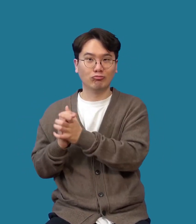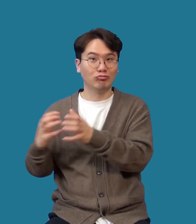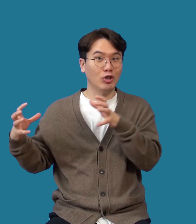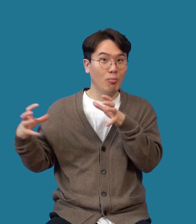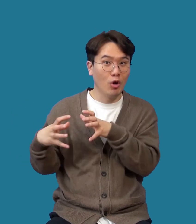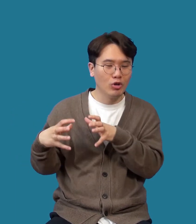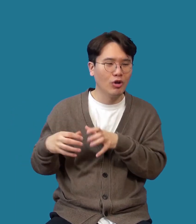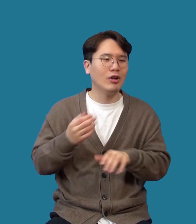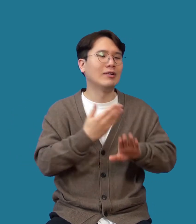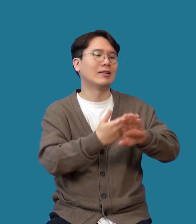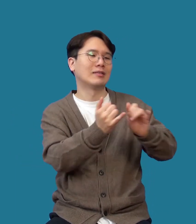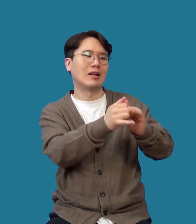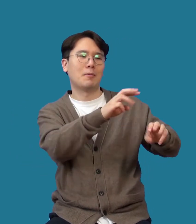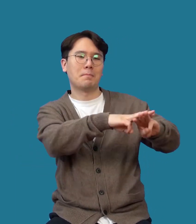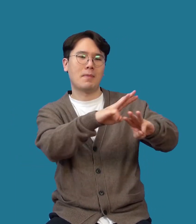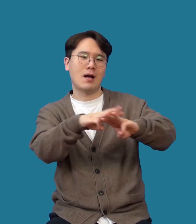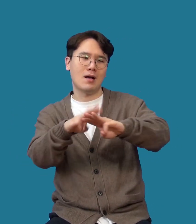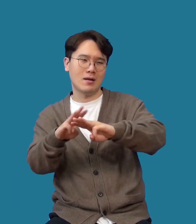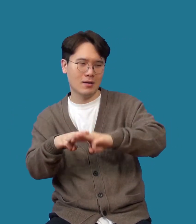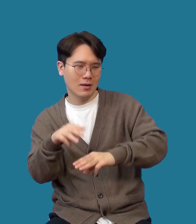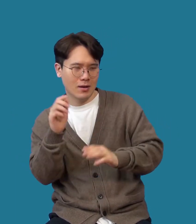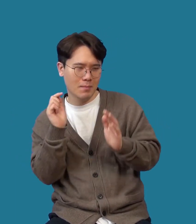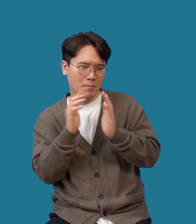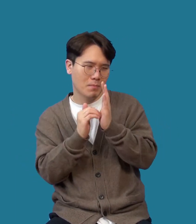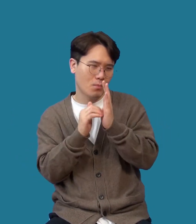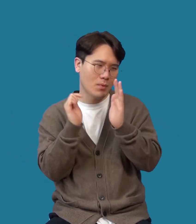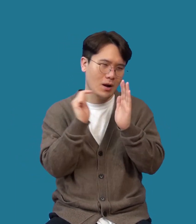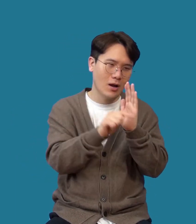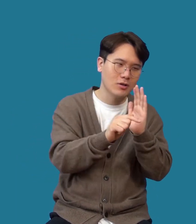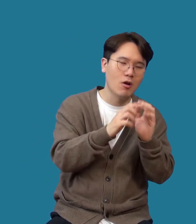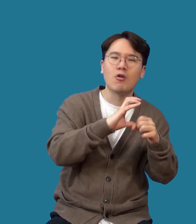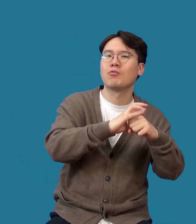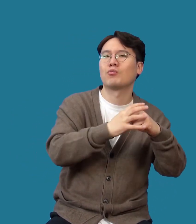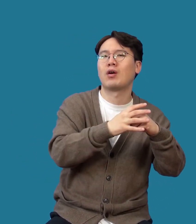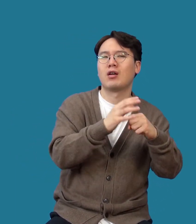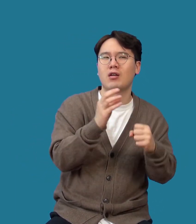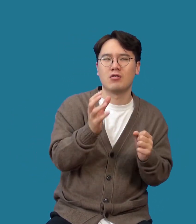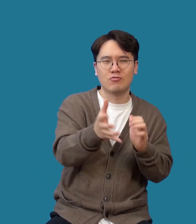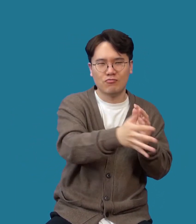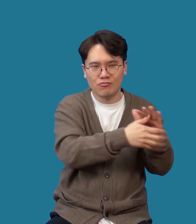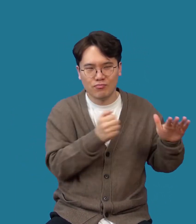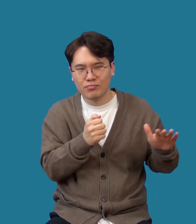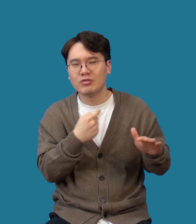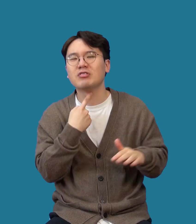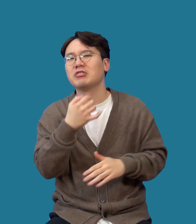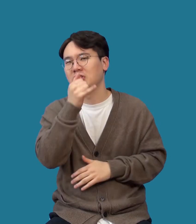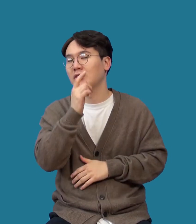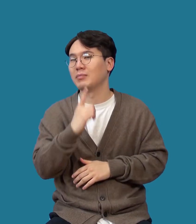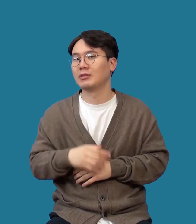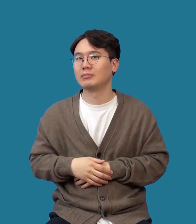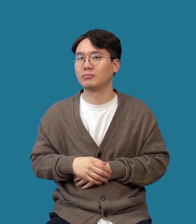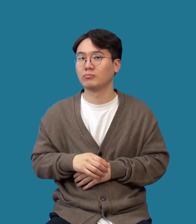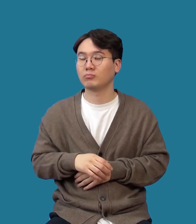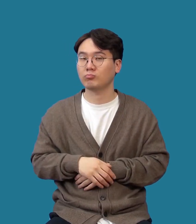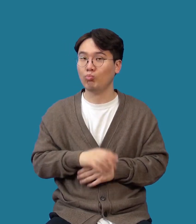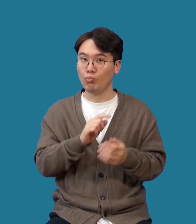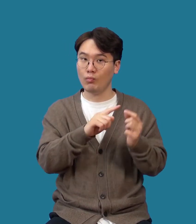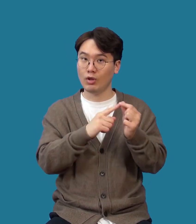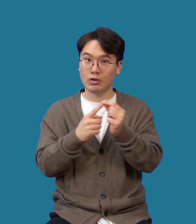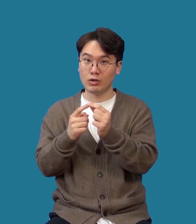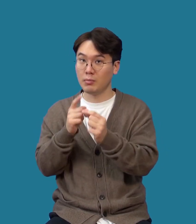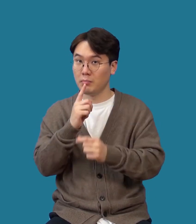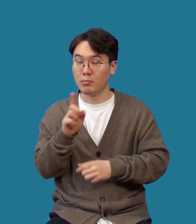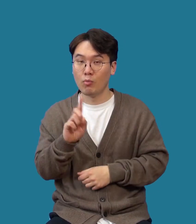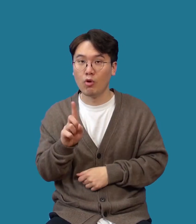짓을 했는지 그가 이렇게 말했습니다. 우리는 한밤중에 몰래 그곳에 모여 우리가 가져갈 수 있는 만큼의 많은